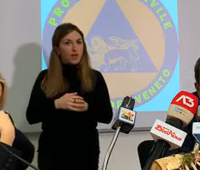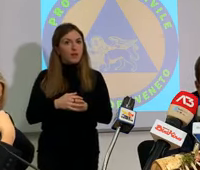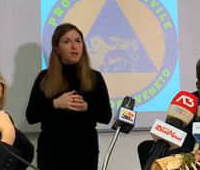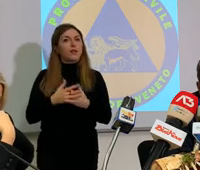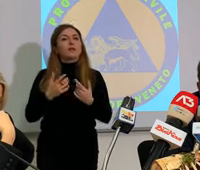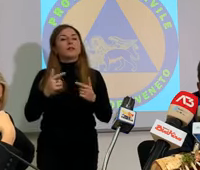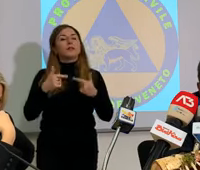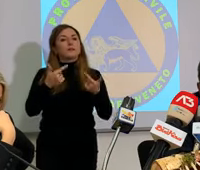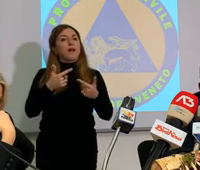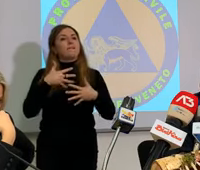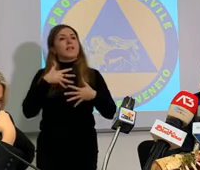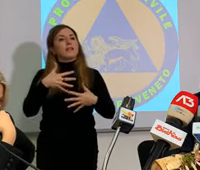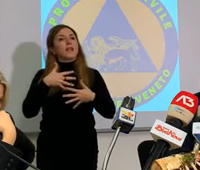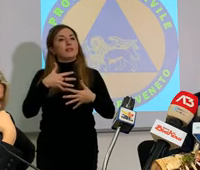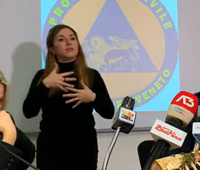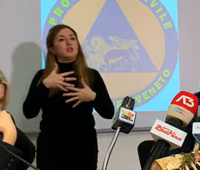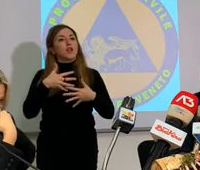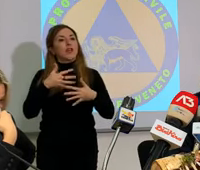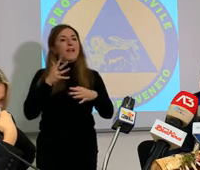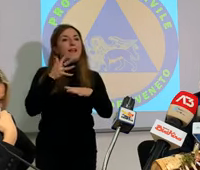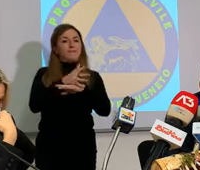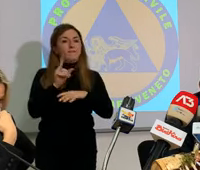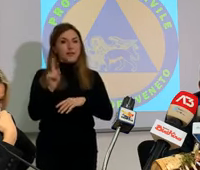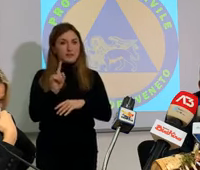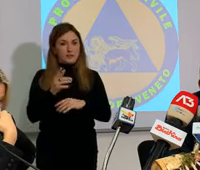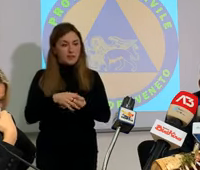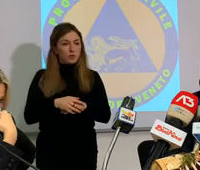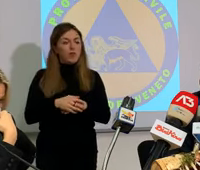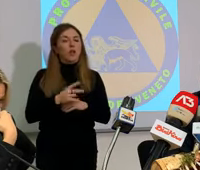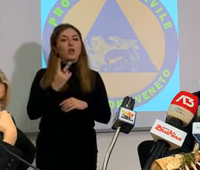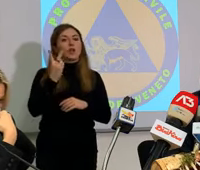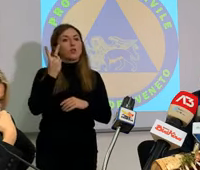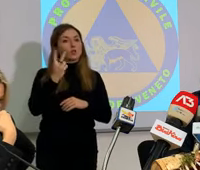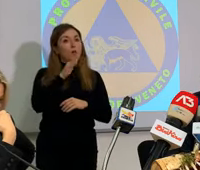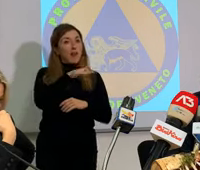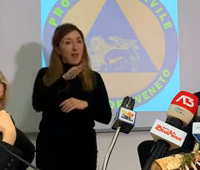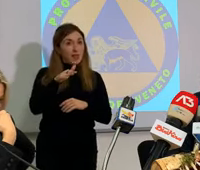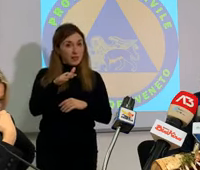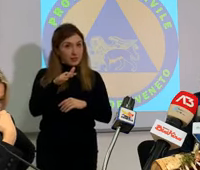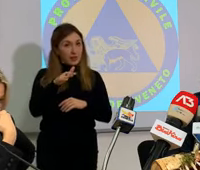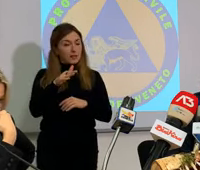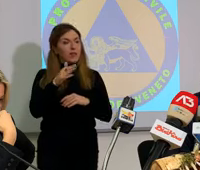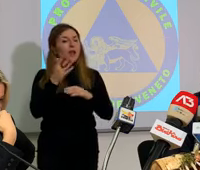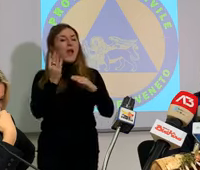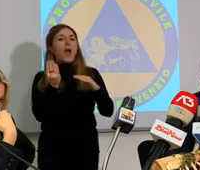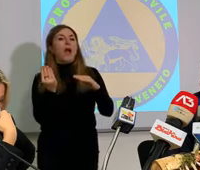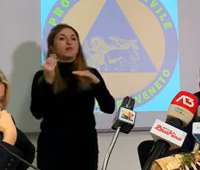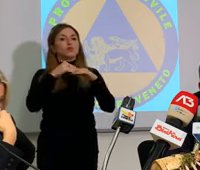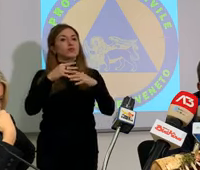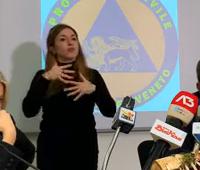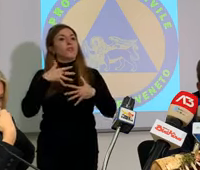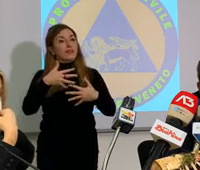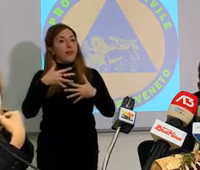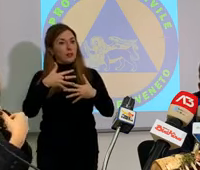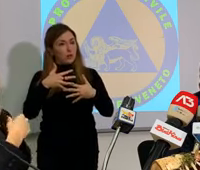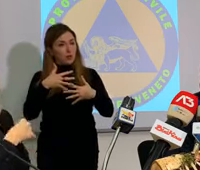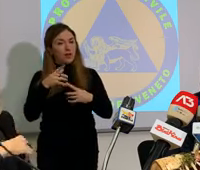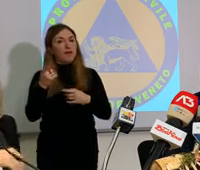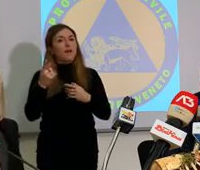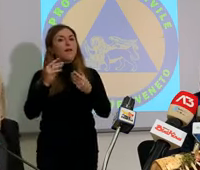ventilazione non invasiva meno io ogni due letti abbiamo messo un ventilatore la terapia intensiva che vuol dire che fa sia